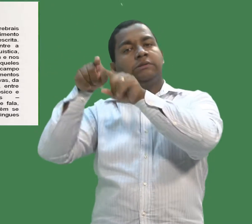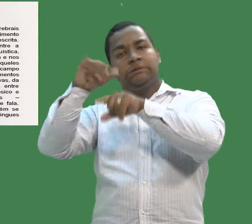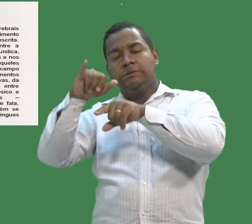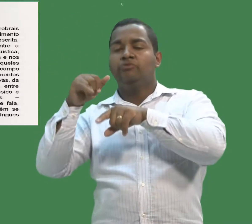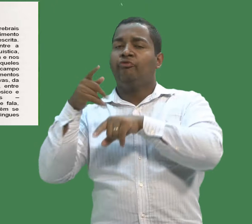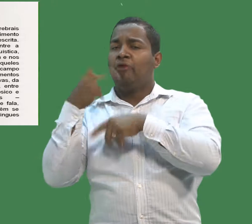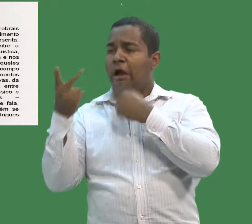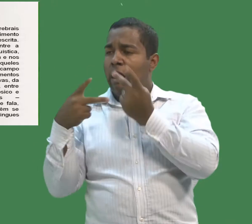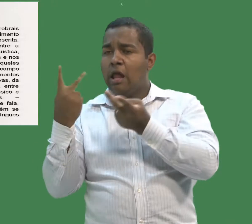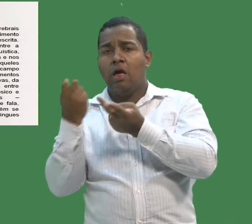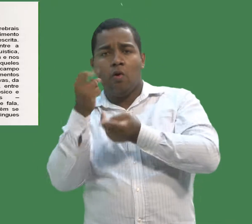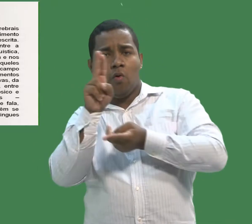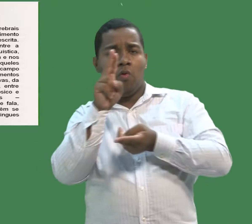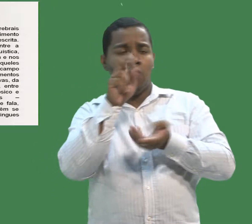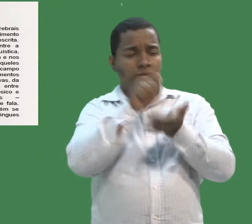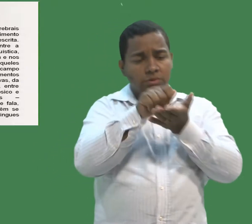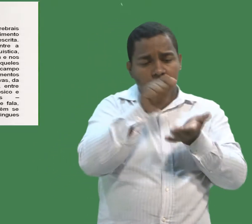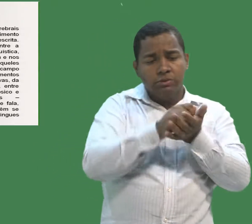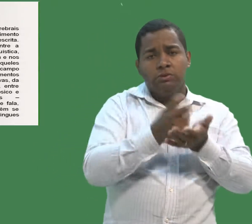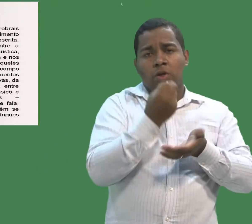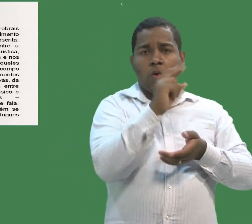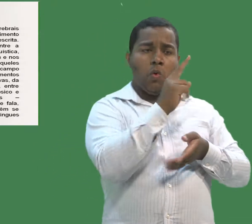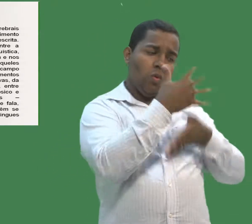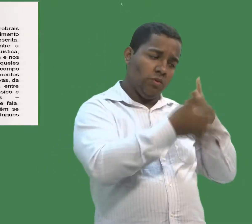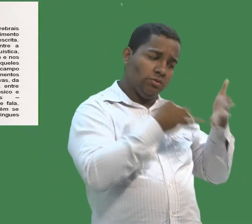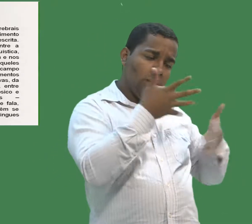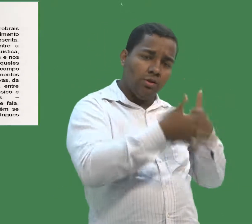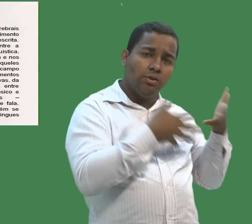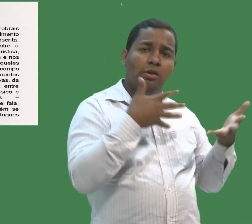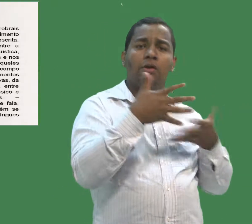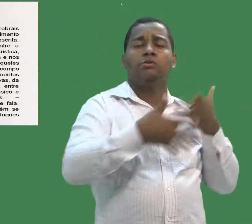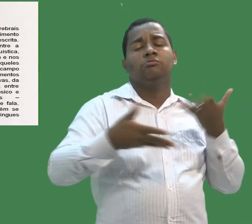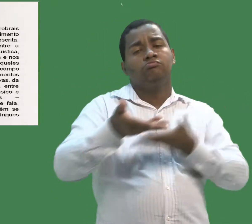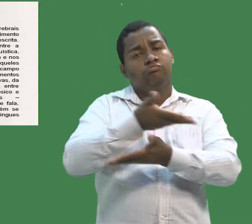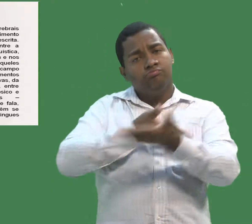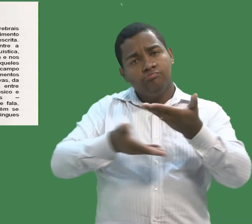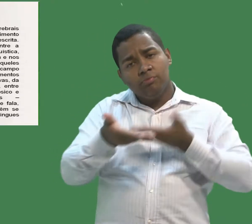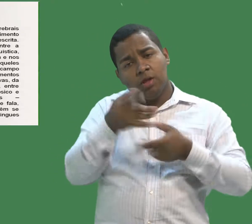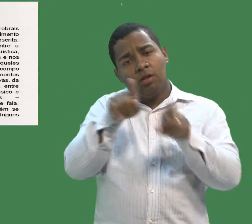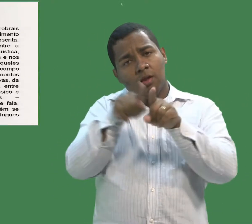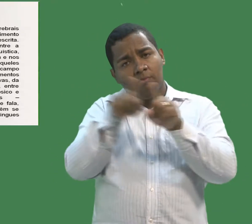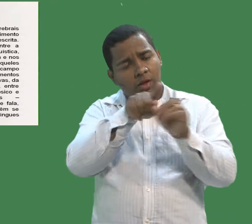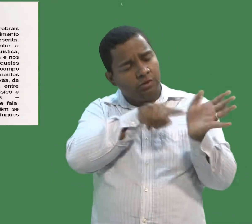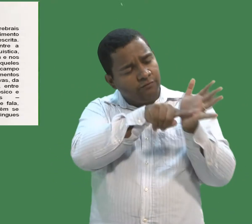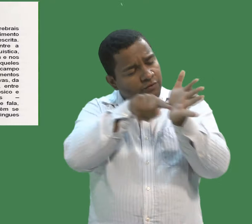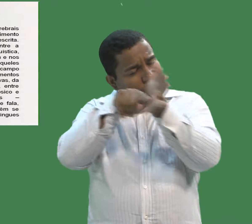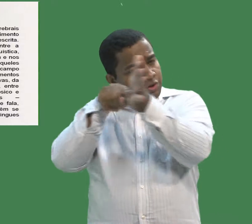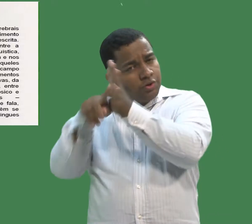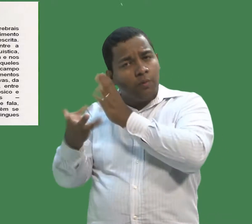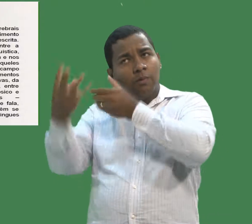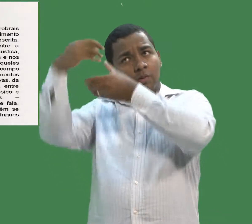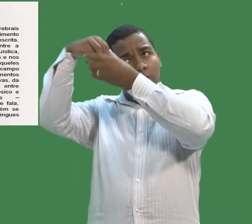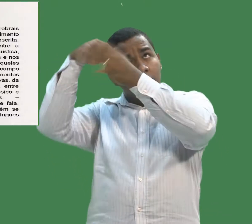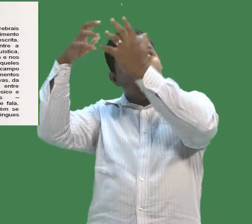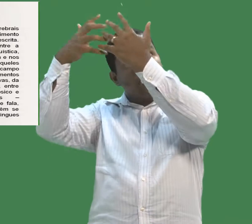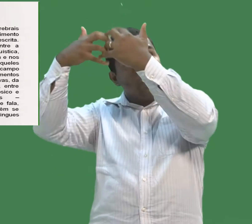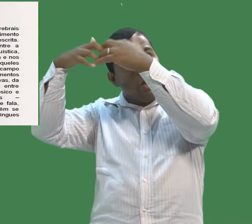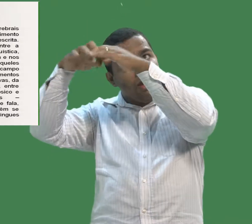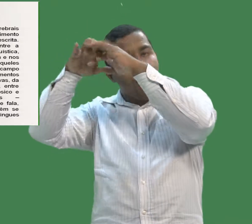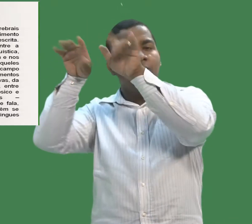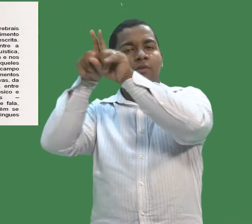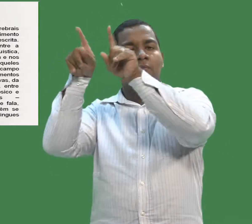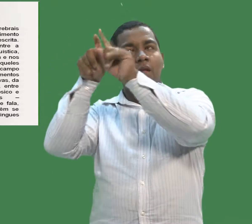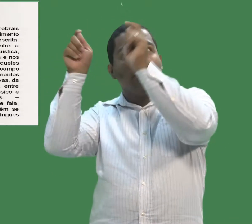palavras, investiga as relações entre a estrutura do cérebro humano e a capacidade linguística, com foco especial na